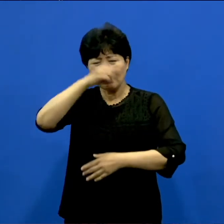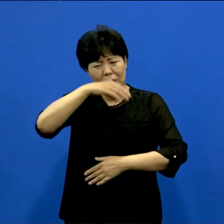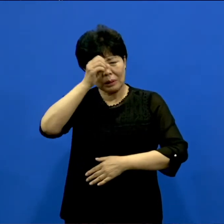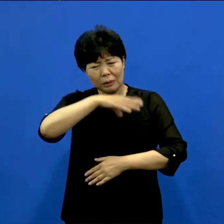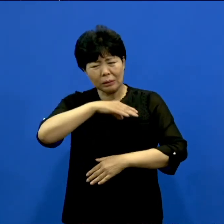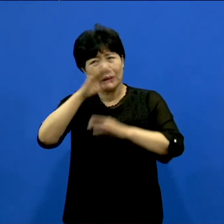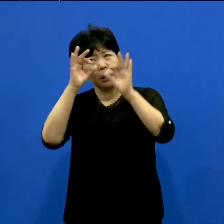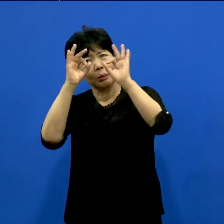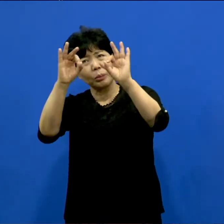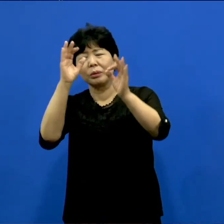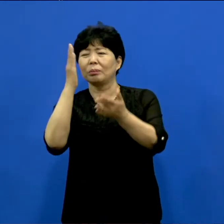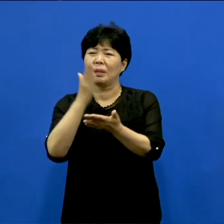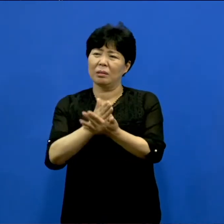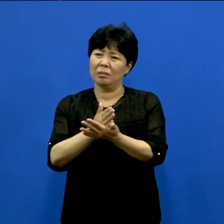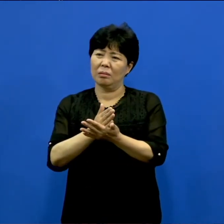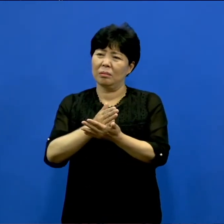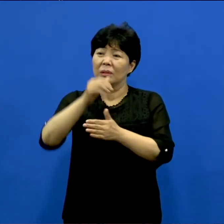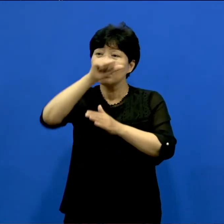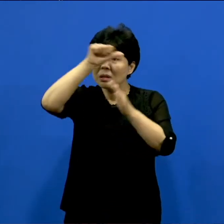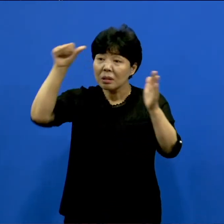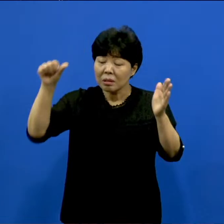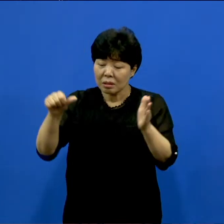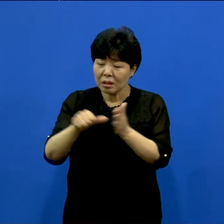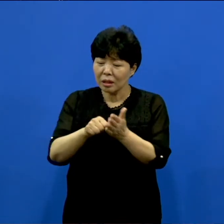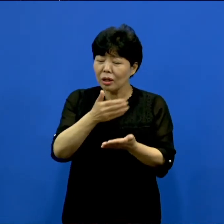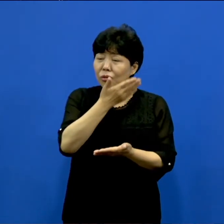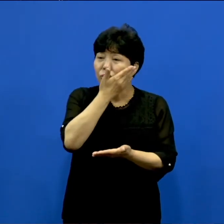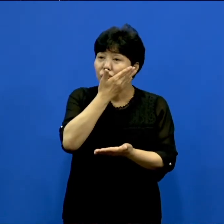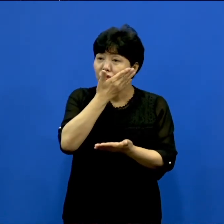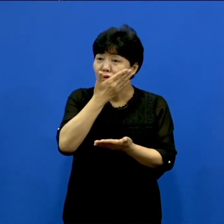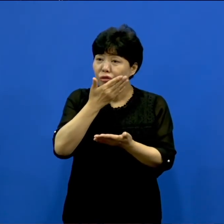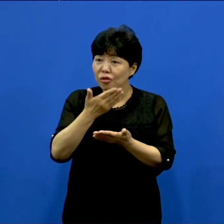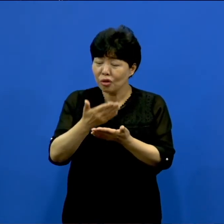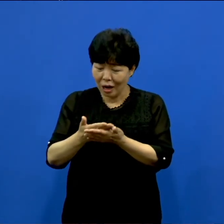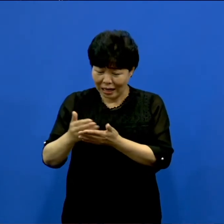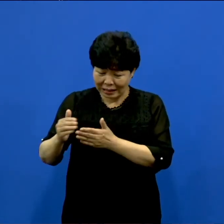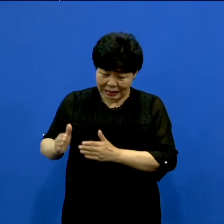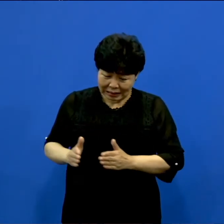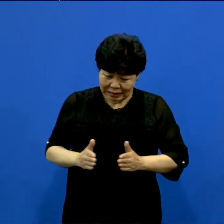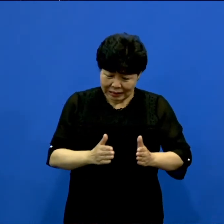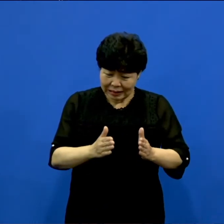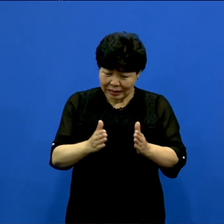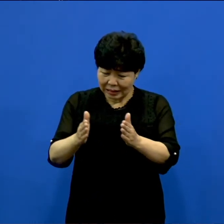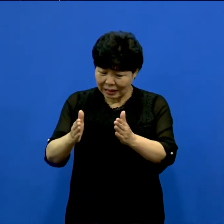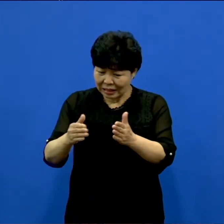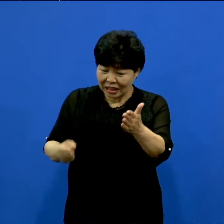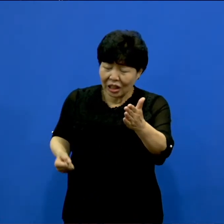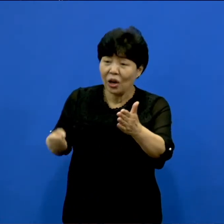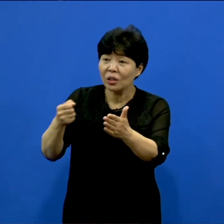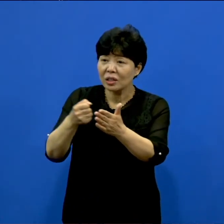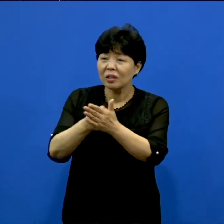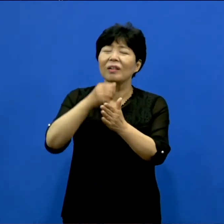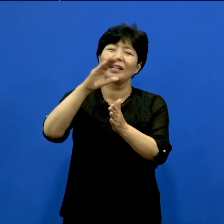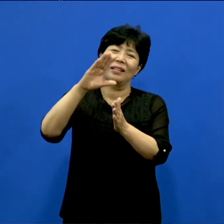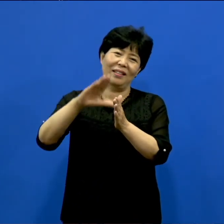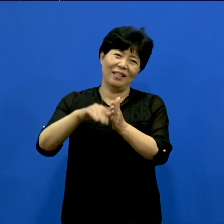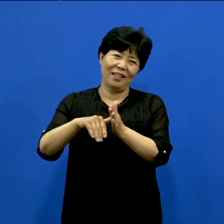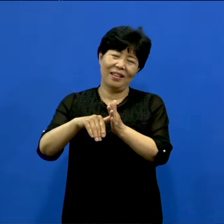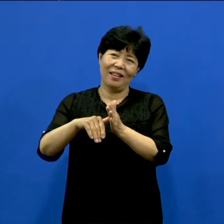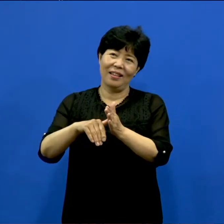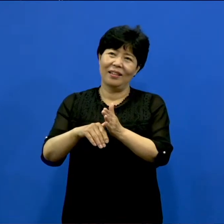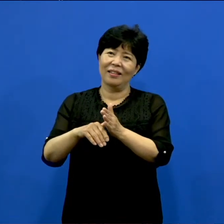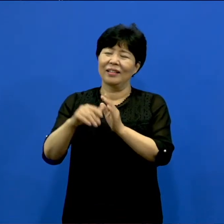오늘도 여러분 인생이 굉장히 중요한 기로에 서 있는 분들은 이 말씀을 통하여 오늘 내 인생의 방향을 결정하는 중요한 그런